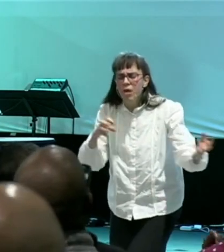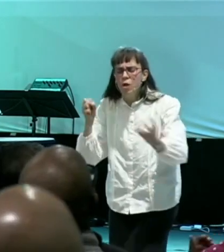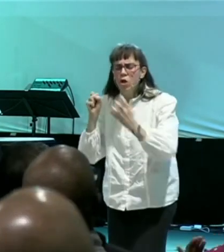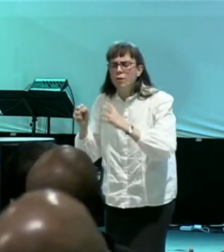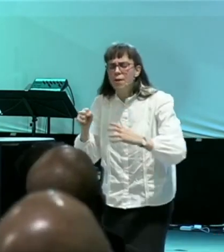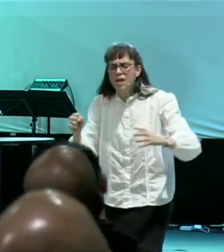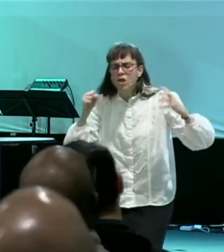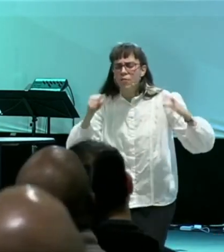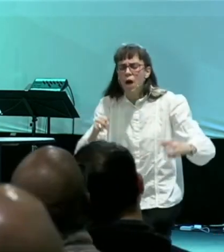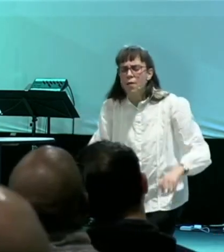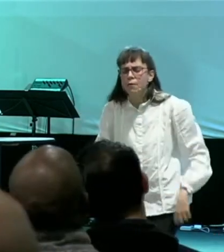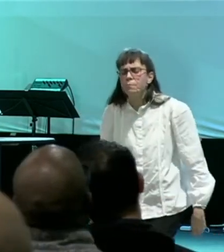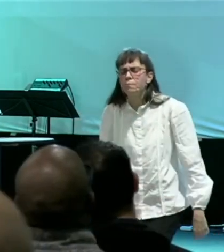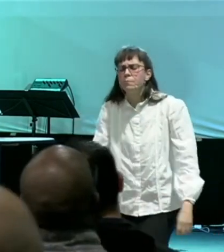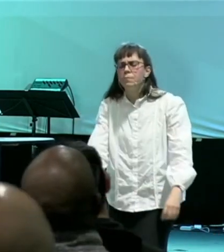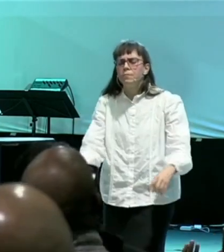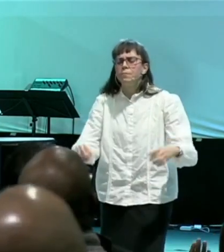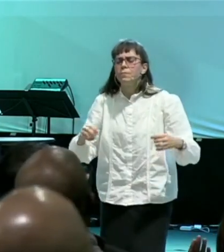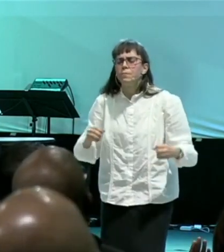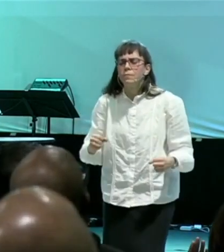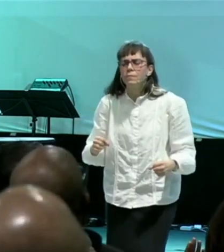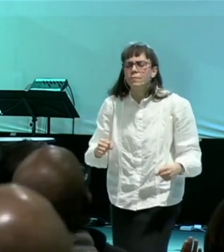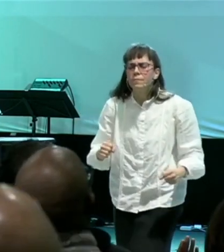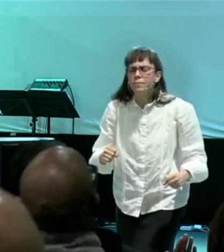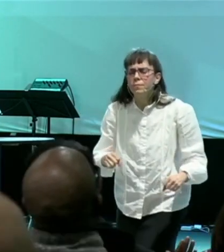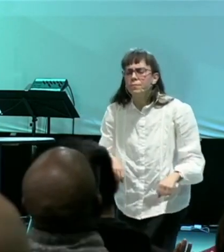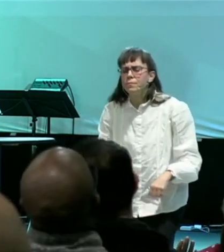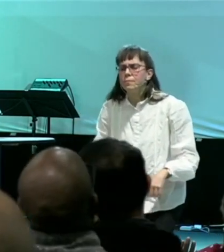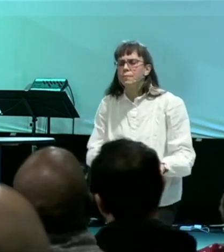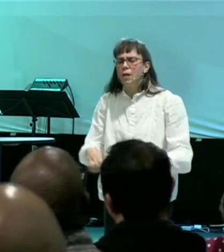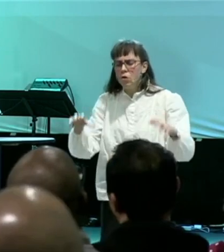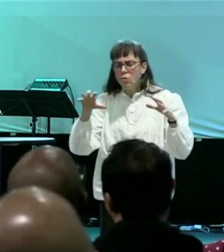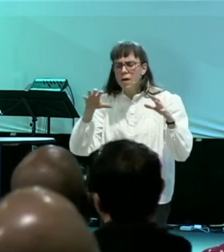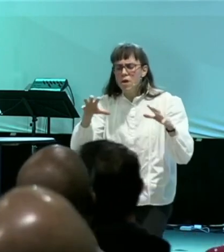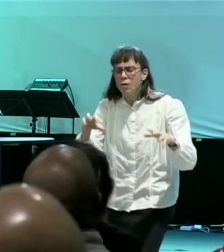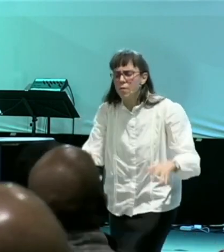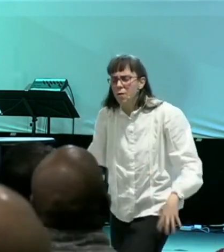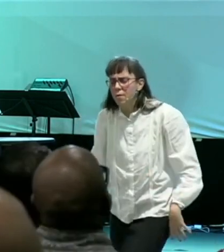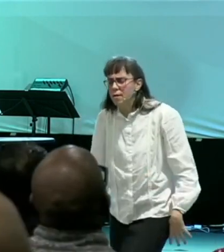de gloire, de révélation, de puissance et d'autorité.